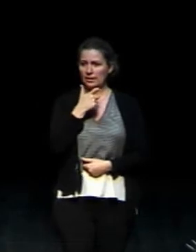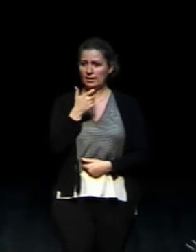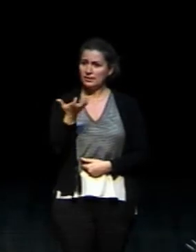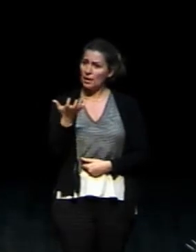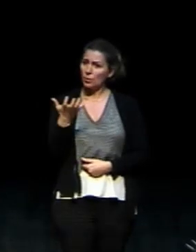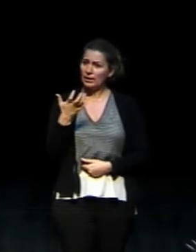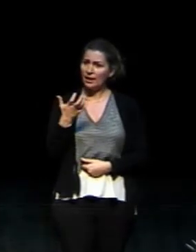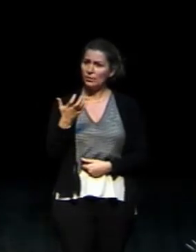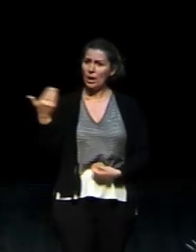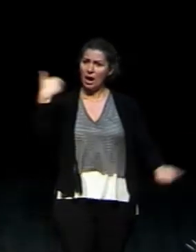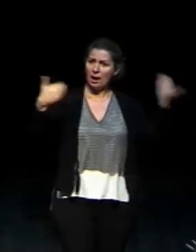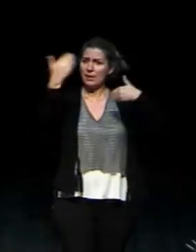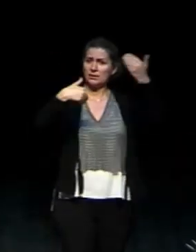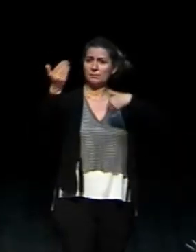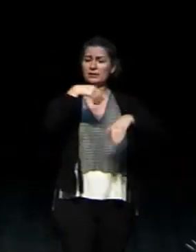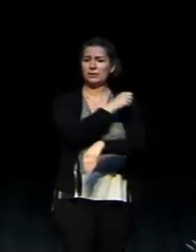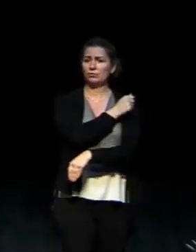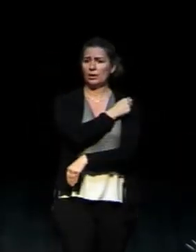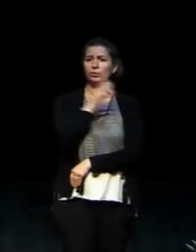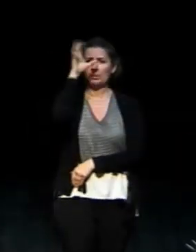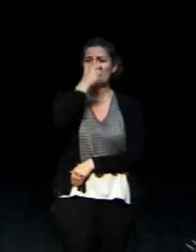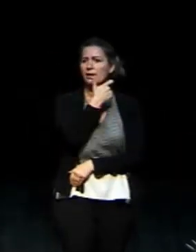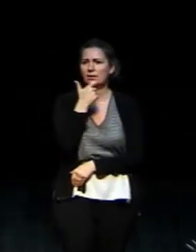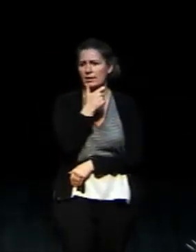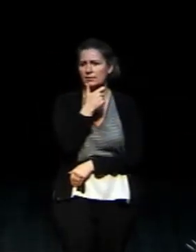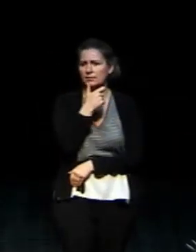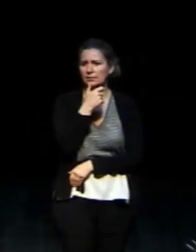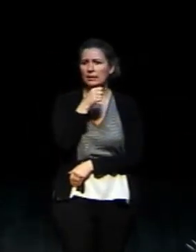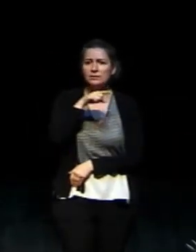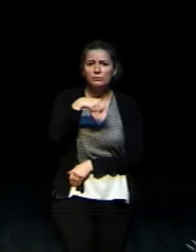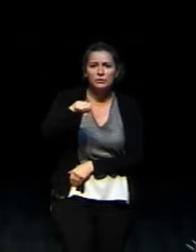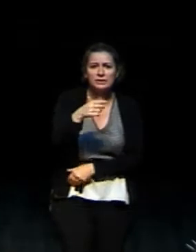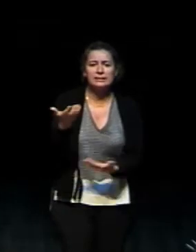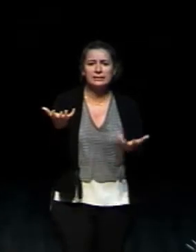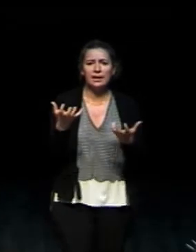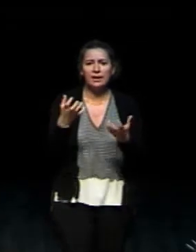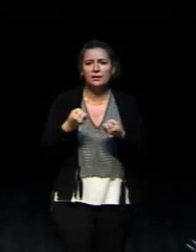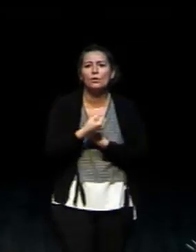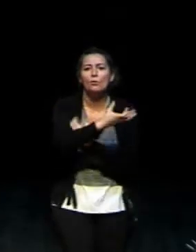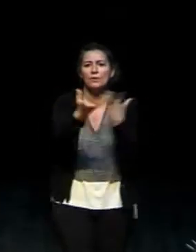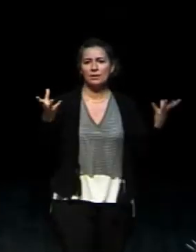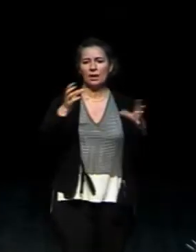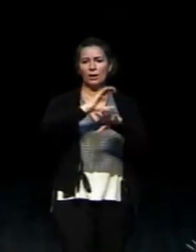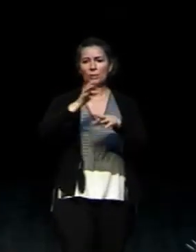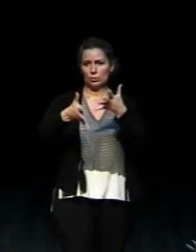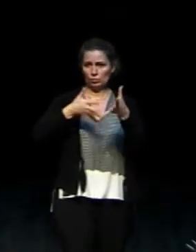Se eu, enquanto professor de inglês, quero que os alunos venham até a mim para aprender a língua,